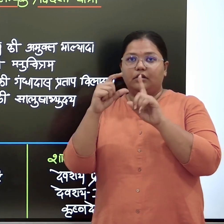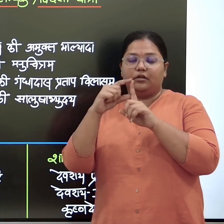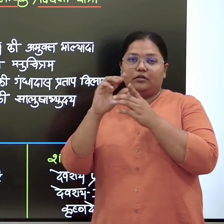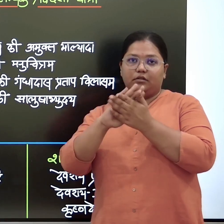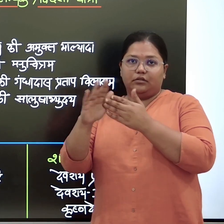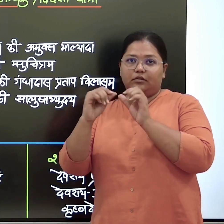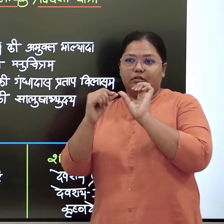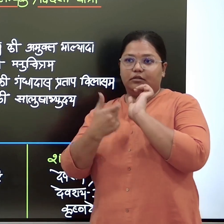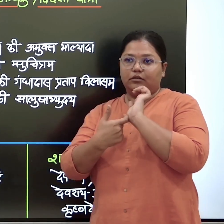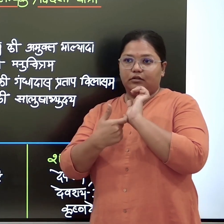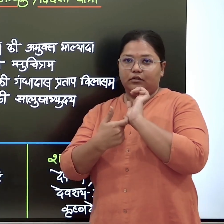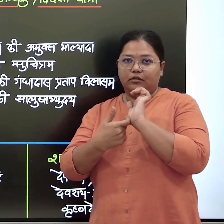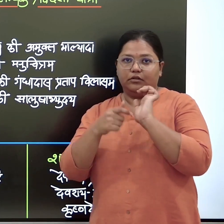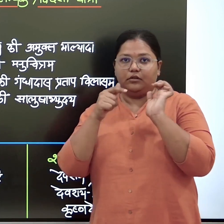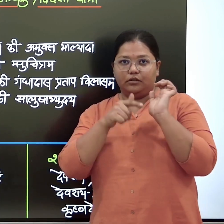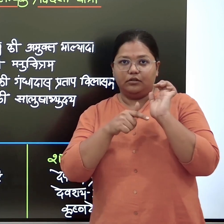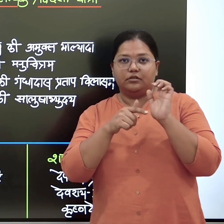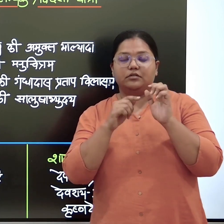गंगादास